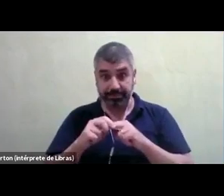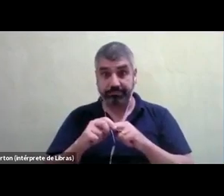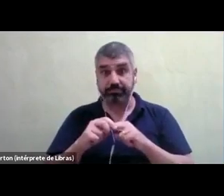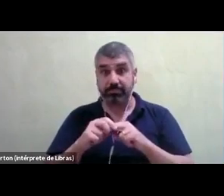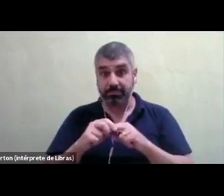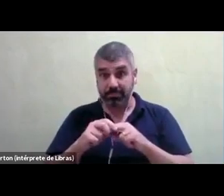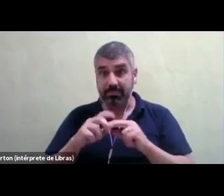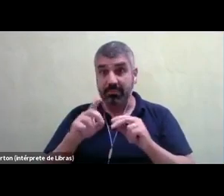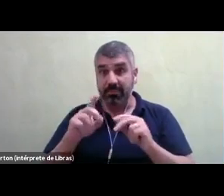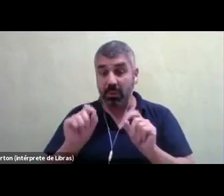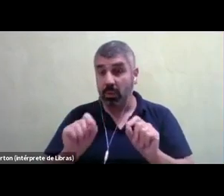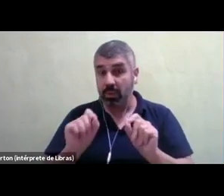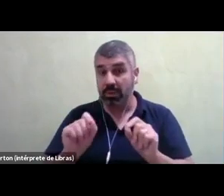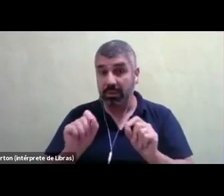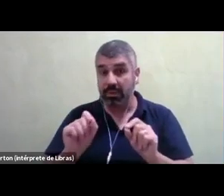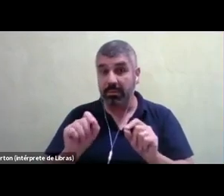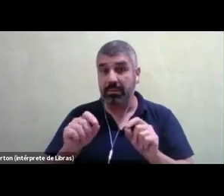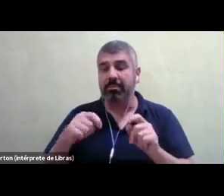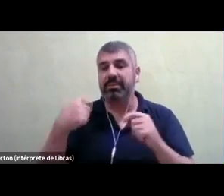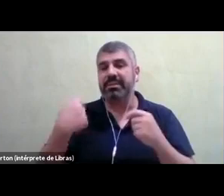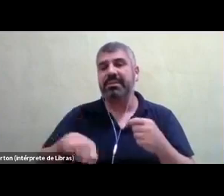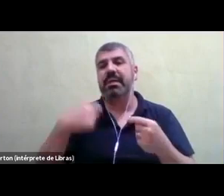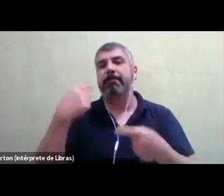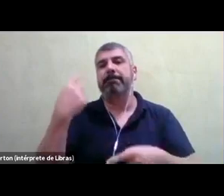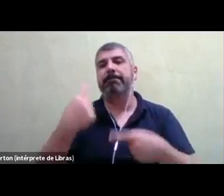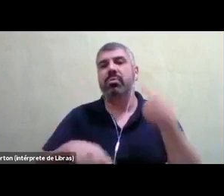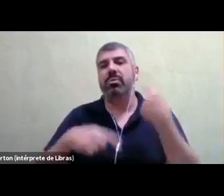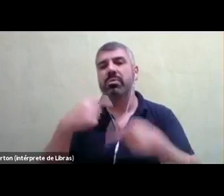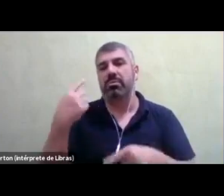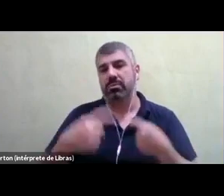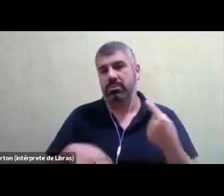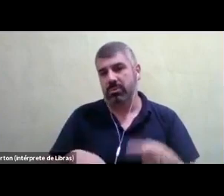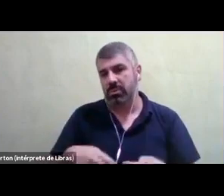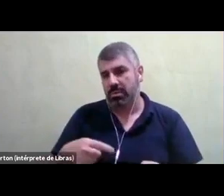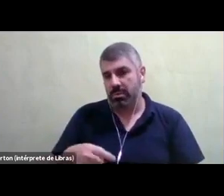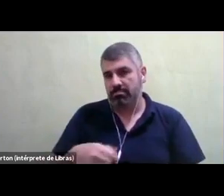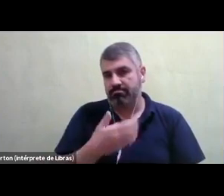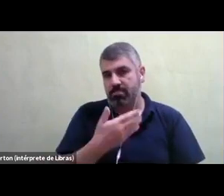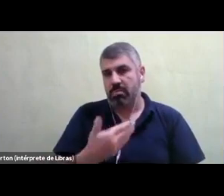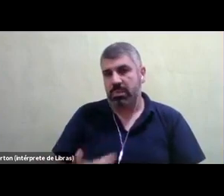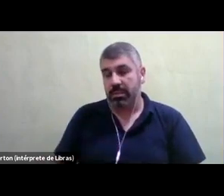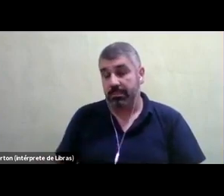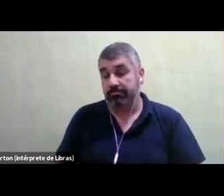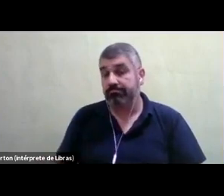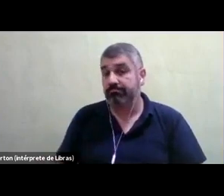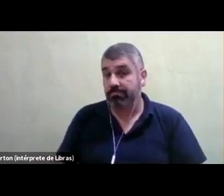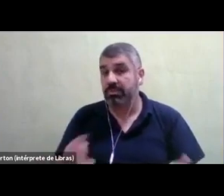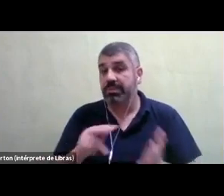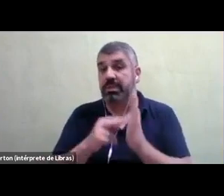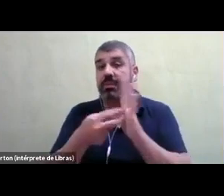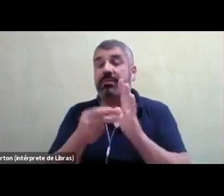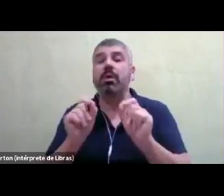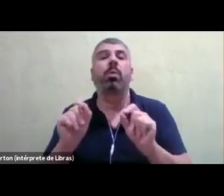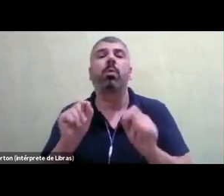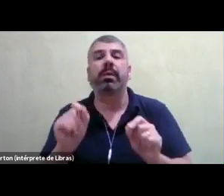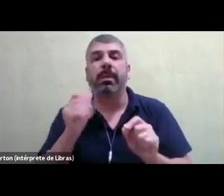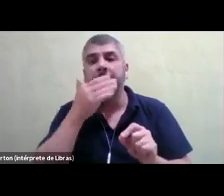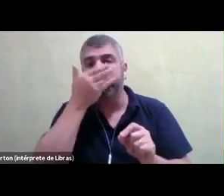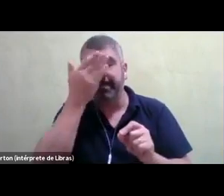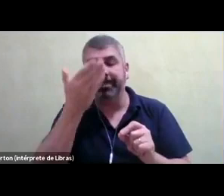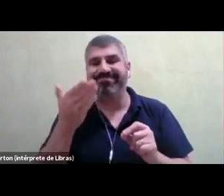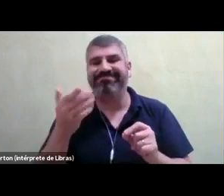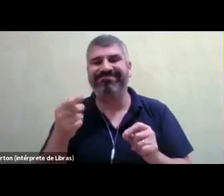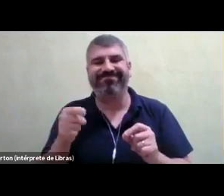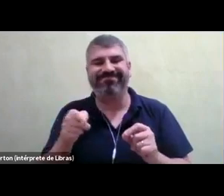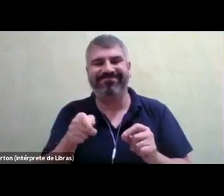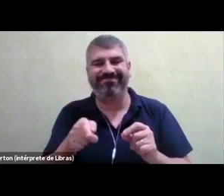demandantes de políticas públicas, né? O que isso significa? significa que para que eles